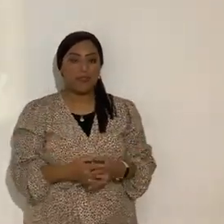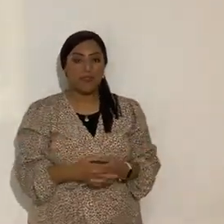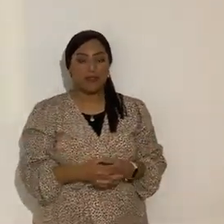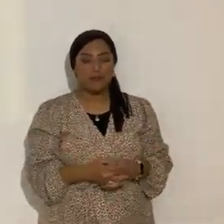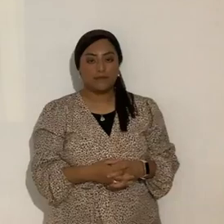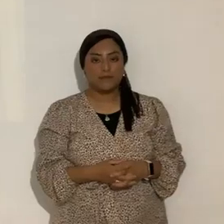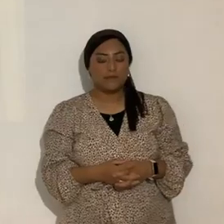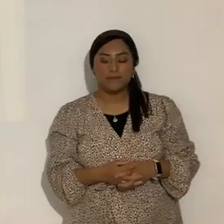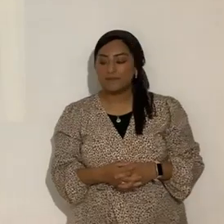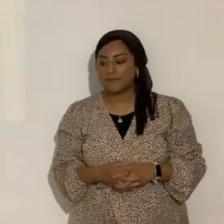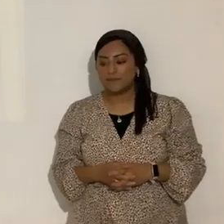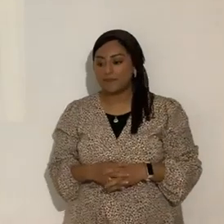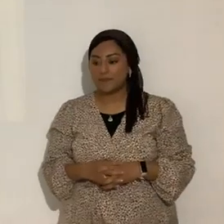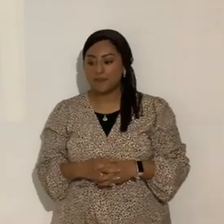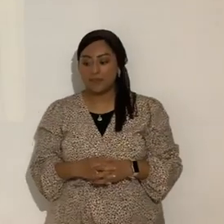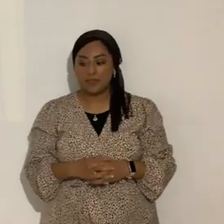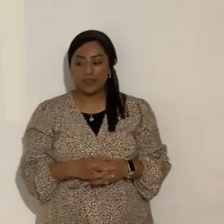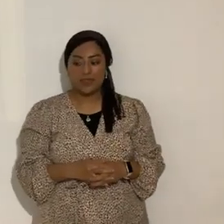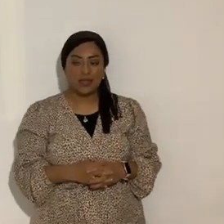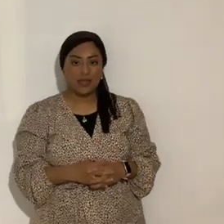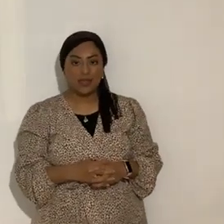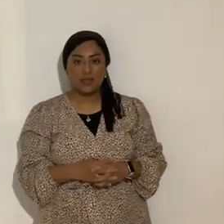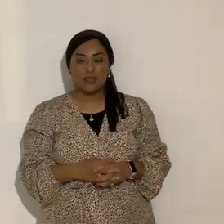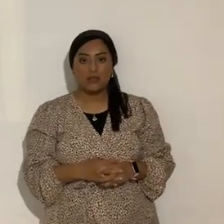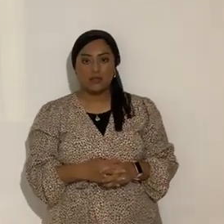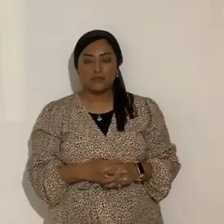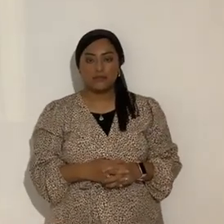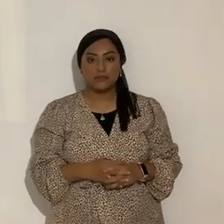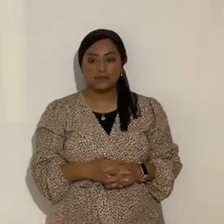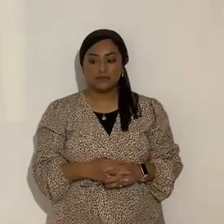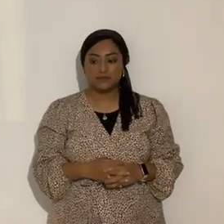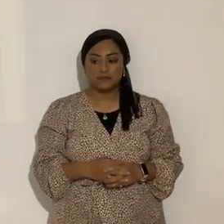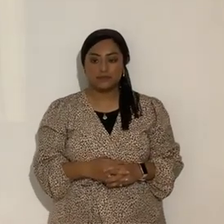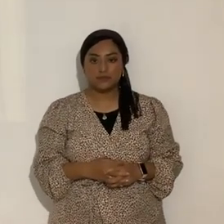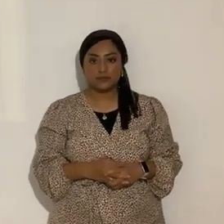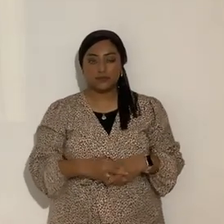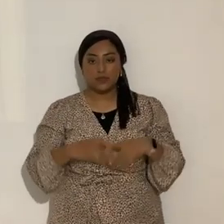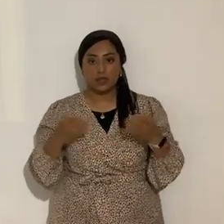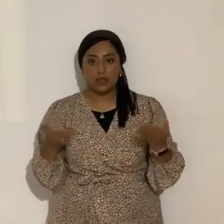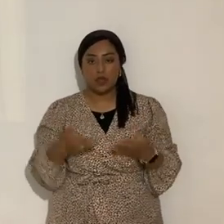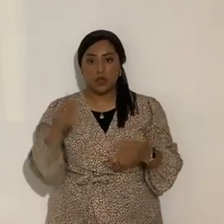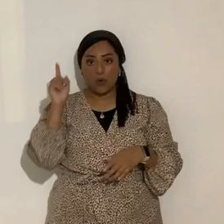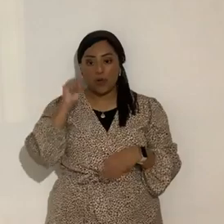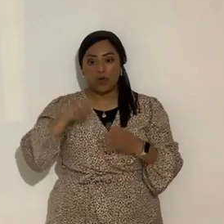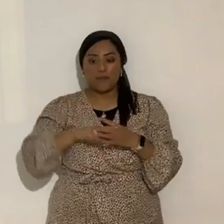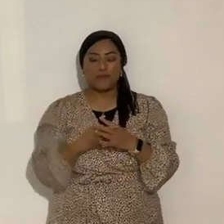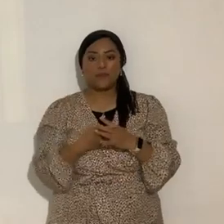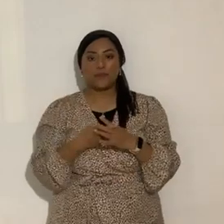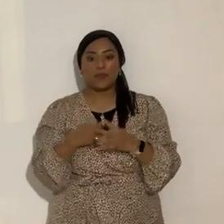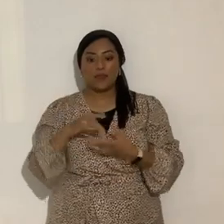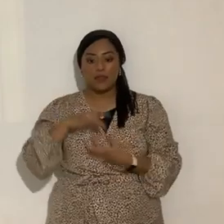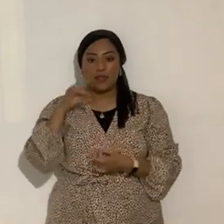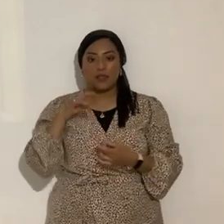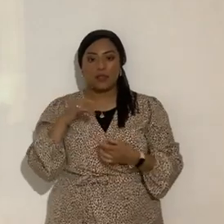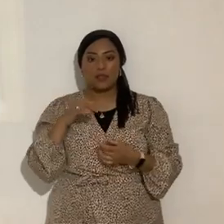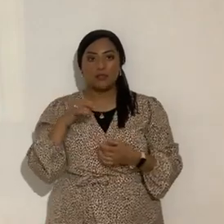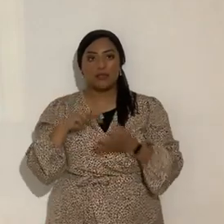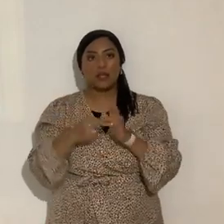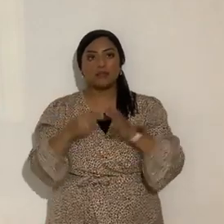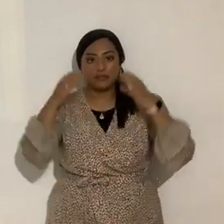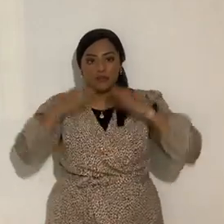estetoscopio? No, ¿verdad? O sea, la idea es esa, a ver, aquí es donde entran los deseos de la carne, entonces la